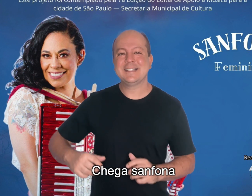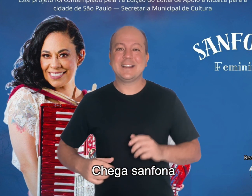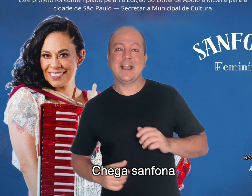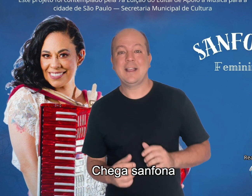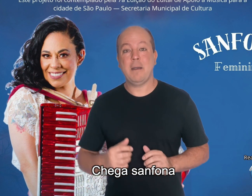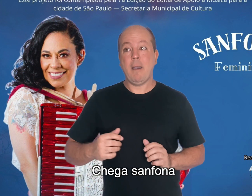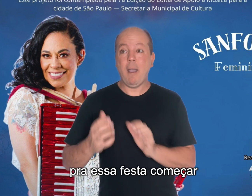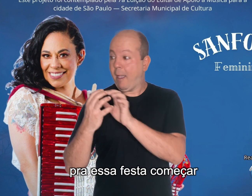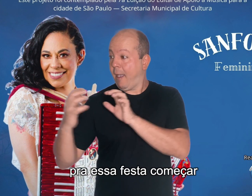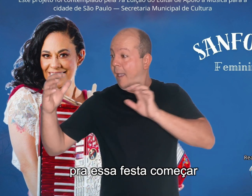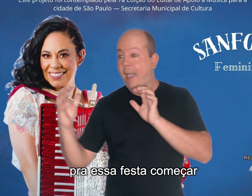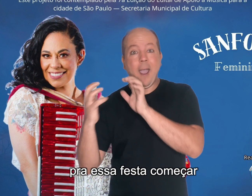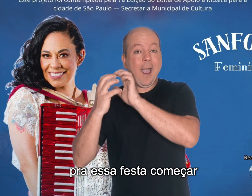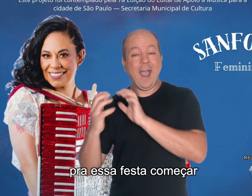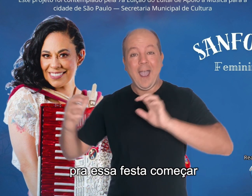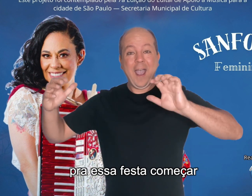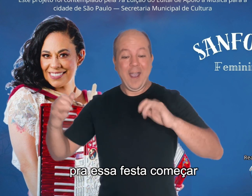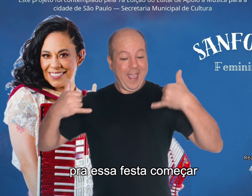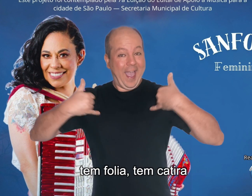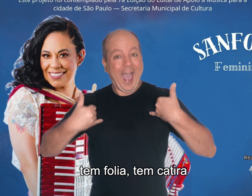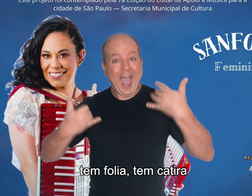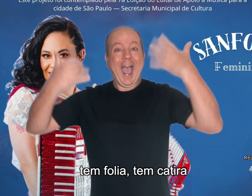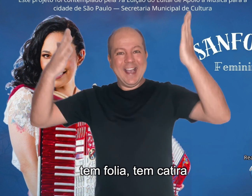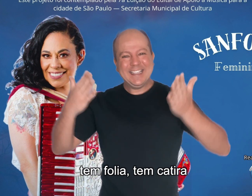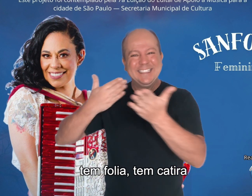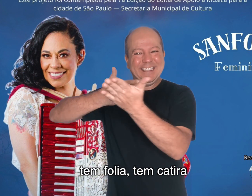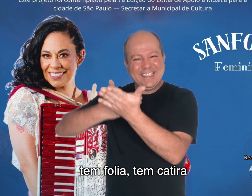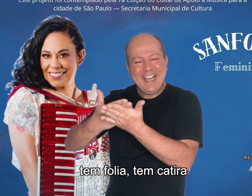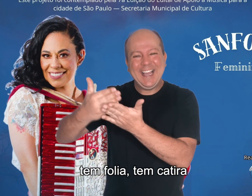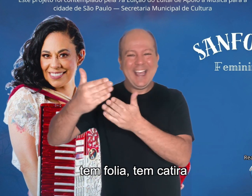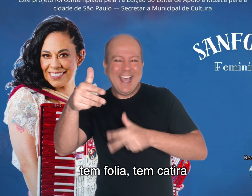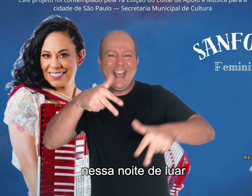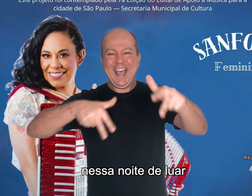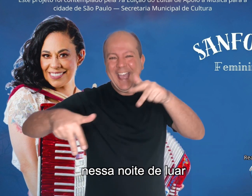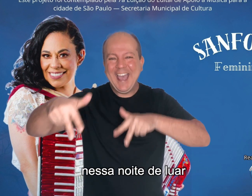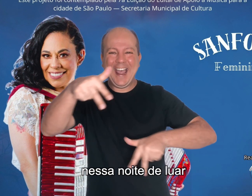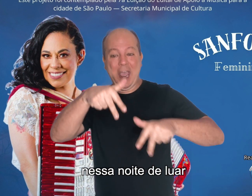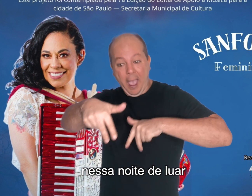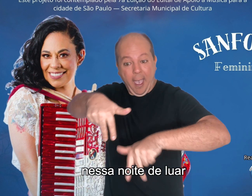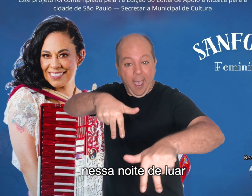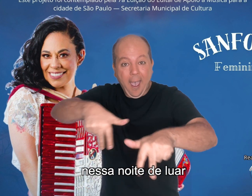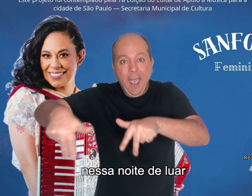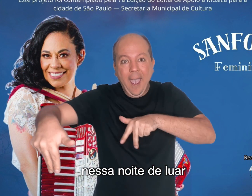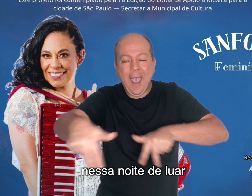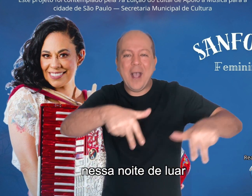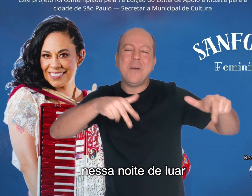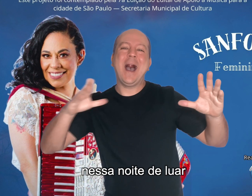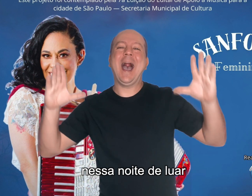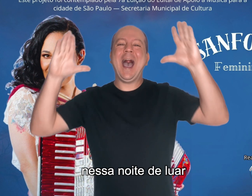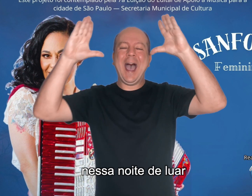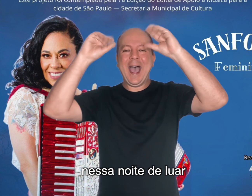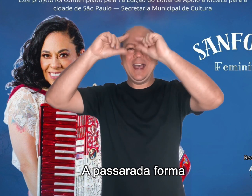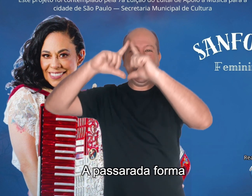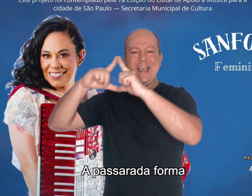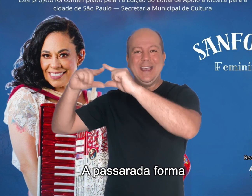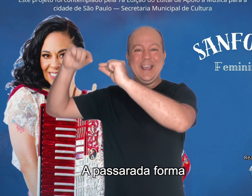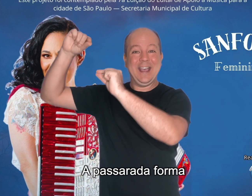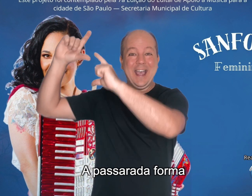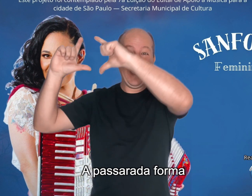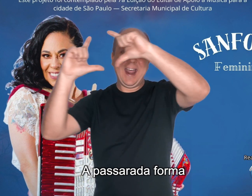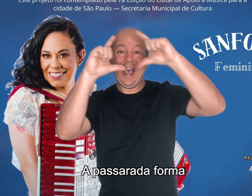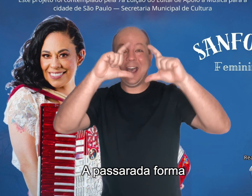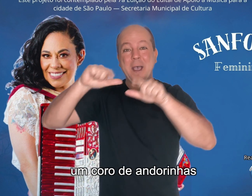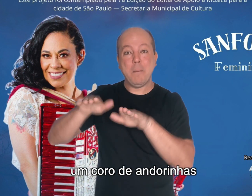chega sanfona PR essa festa começar tem fulia tem catira nessa noite de luar a